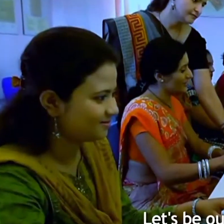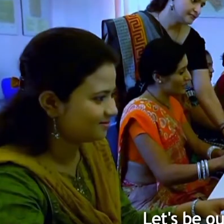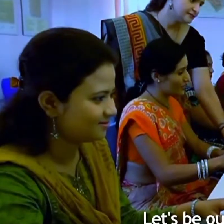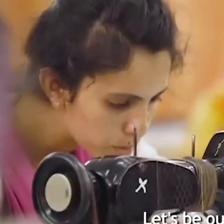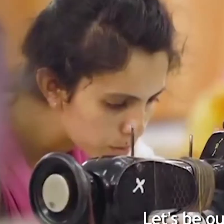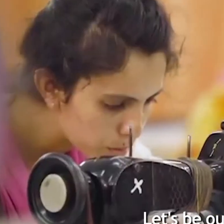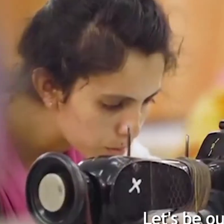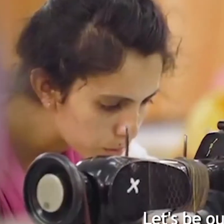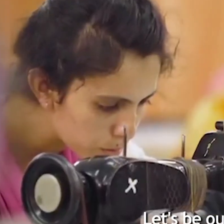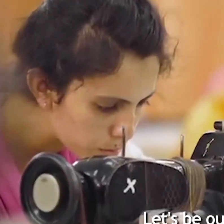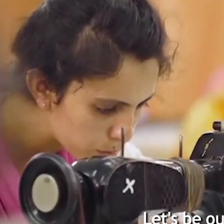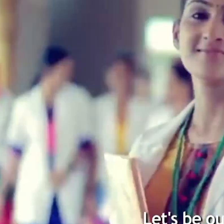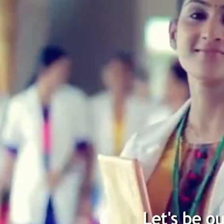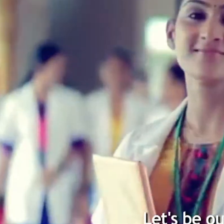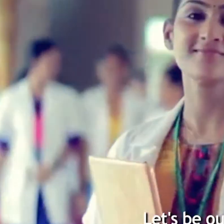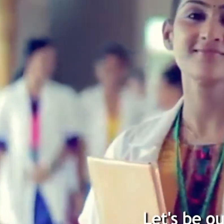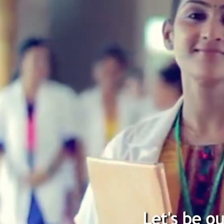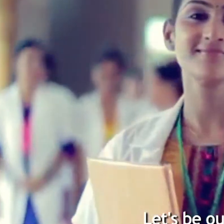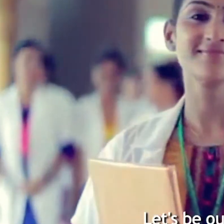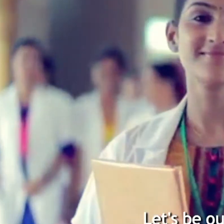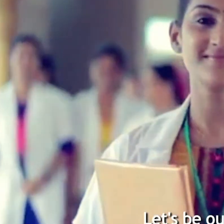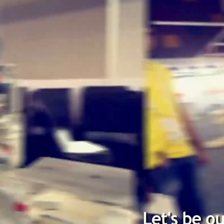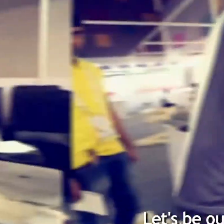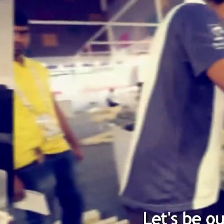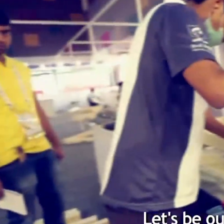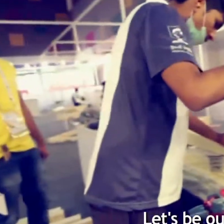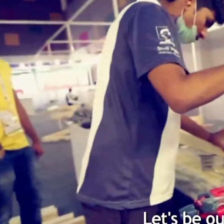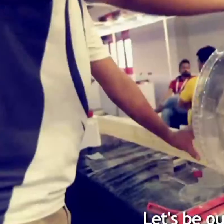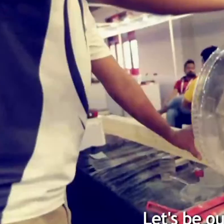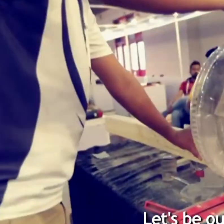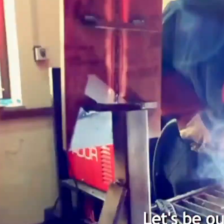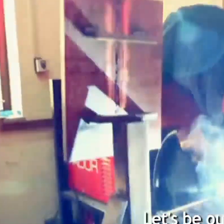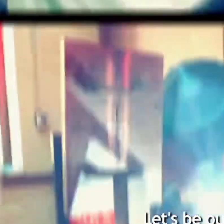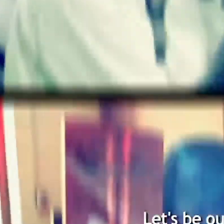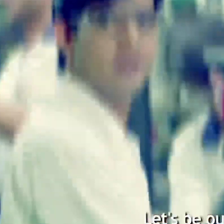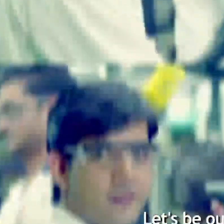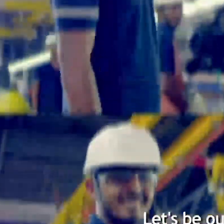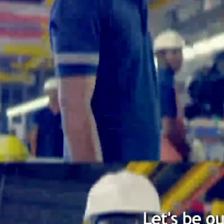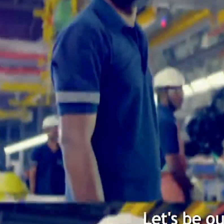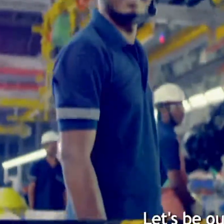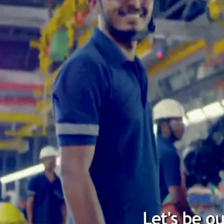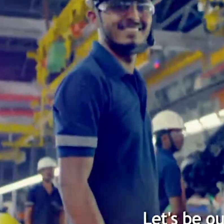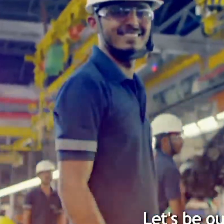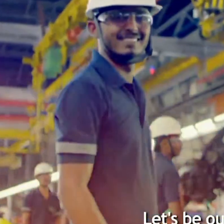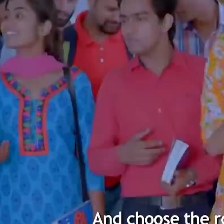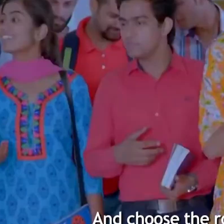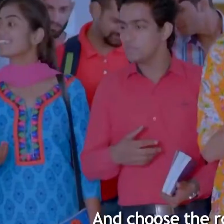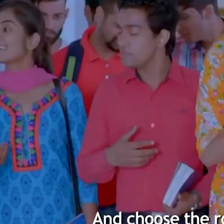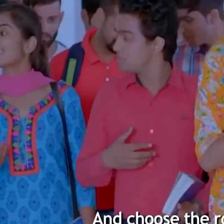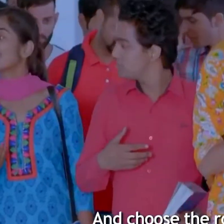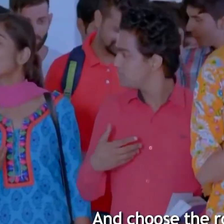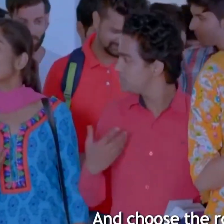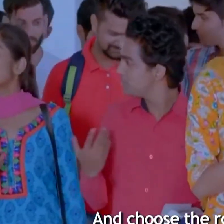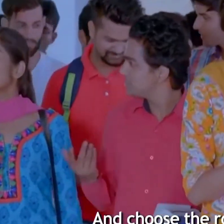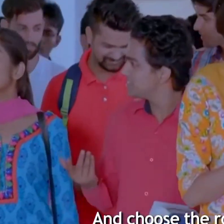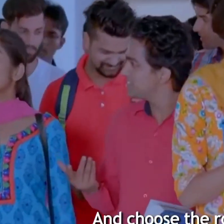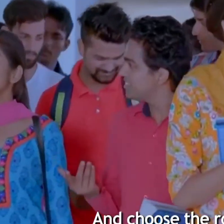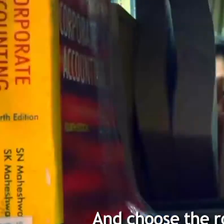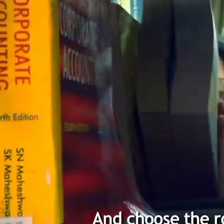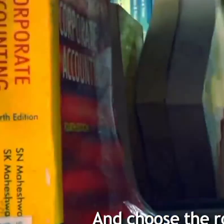हम अपना दीपक स्वयं बने हम अपना रास्ता